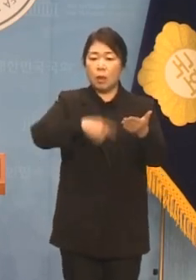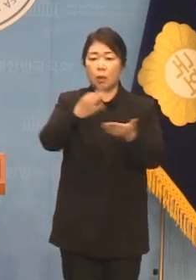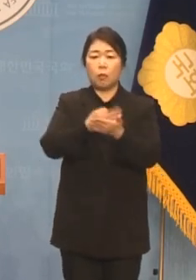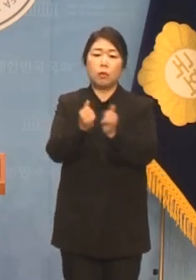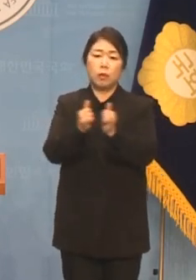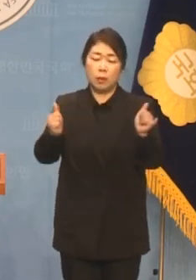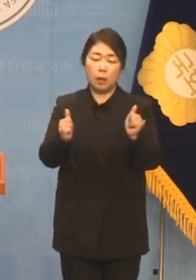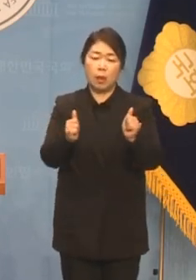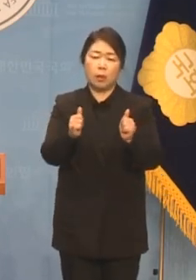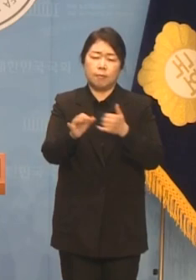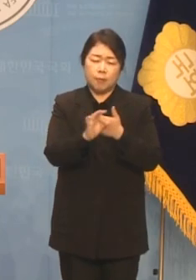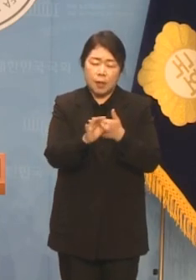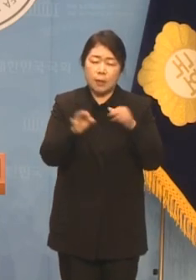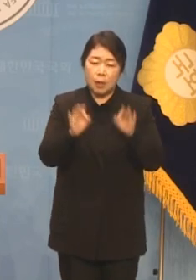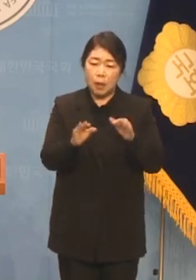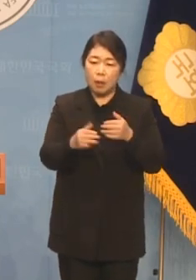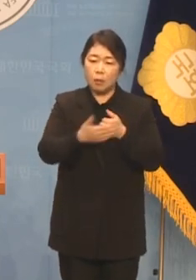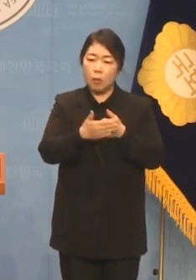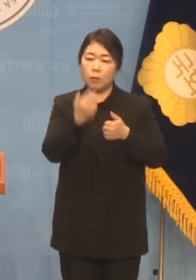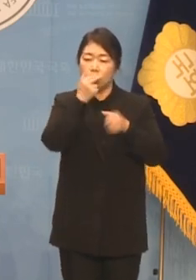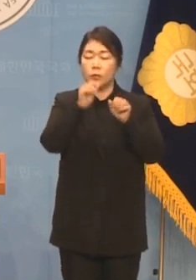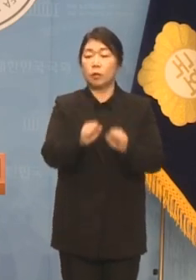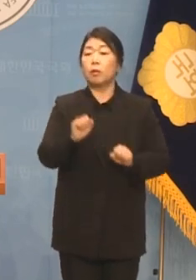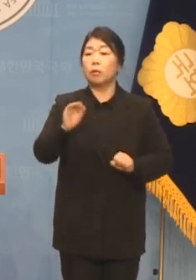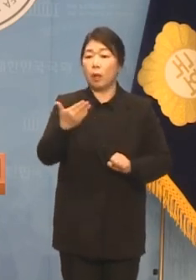버팀목이 될 민생 회복